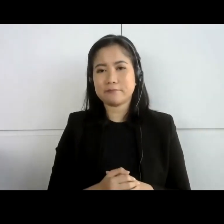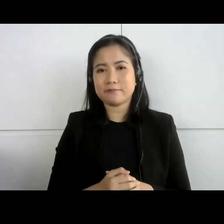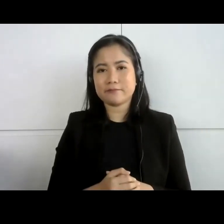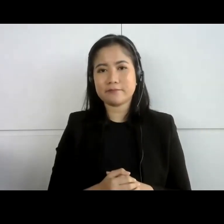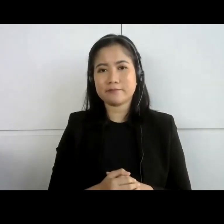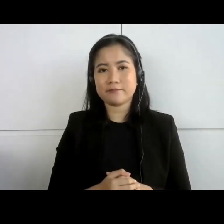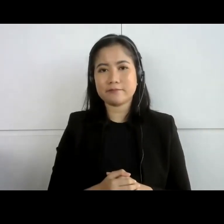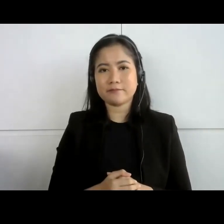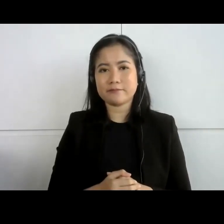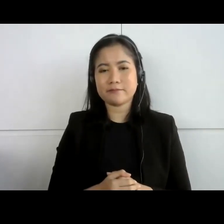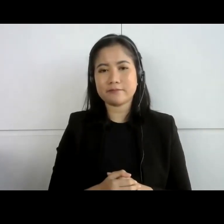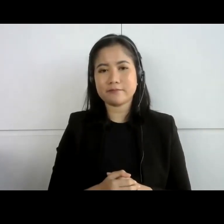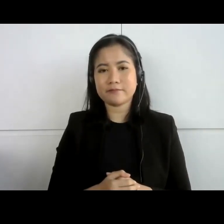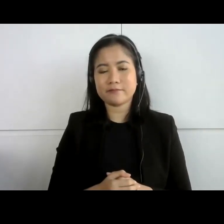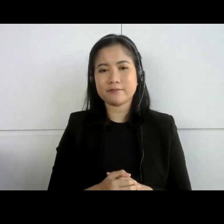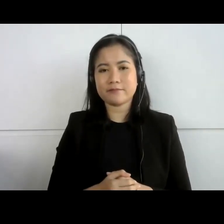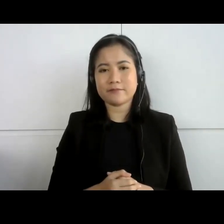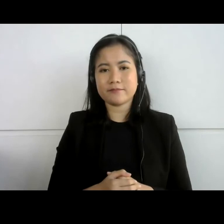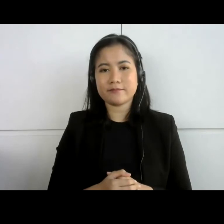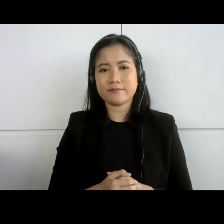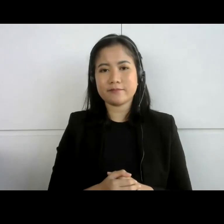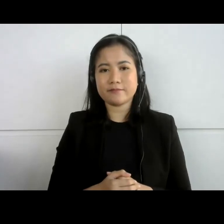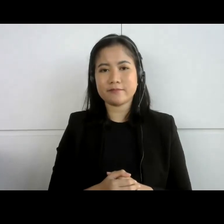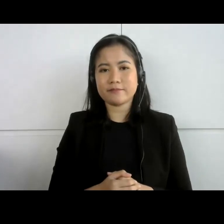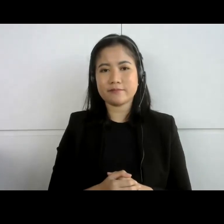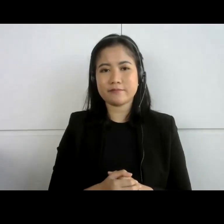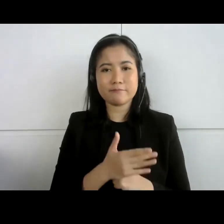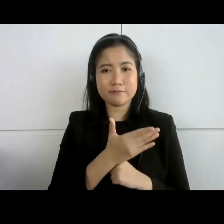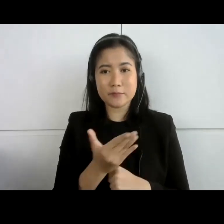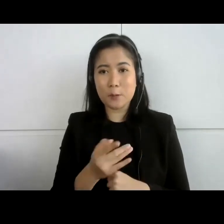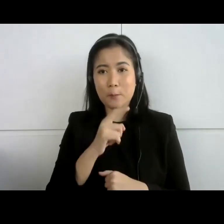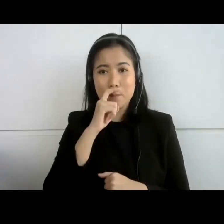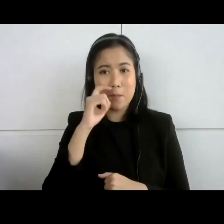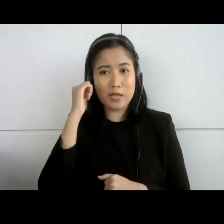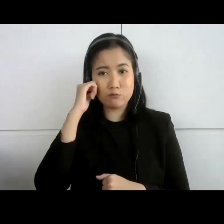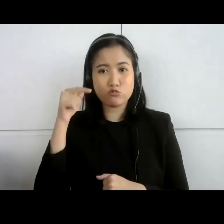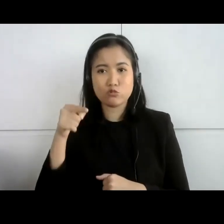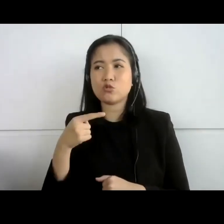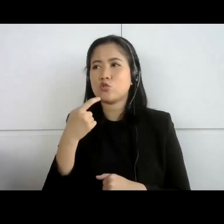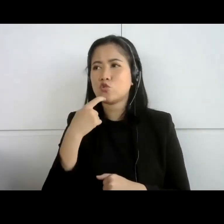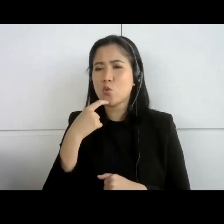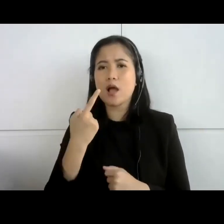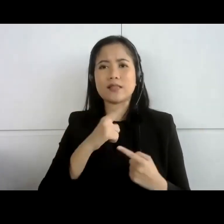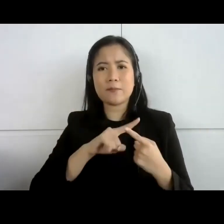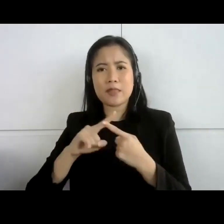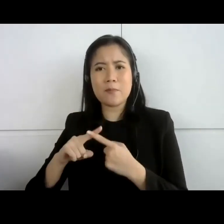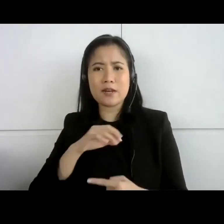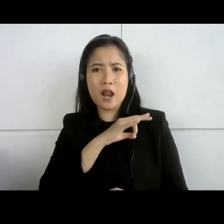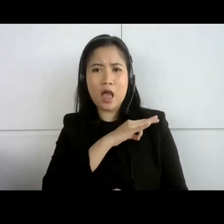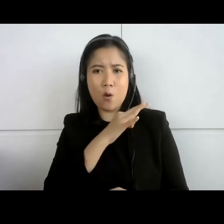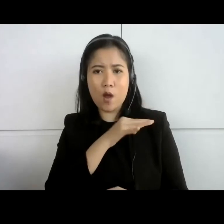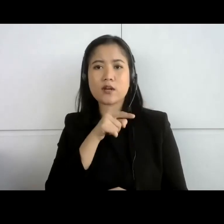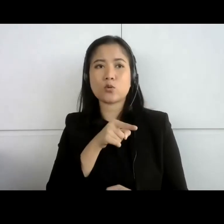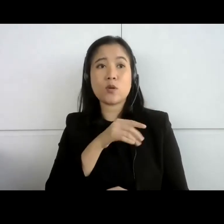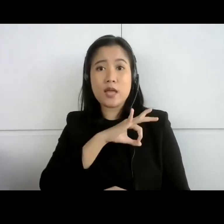Karena itu, Bapak Ibu sekalian, kaitan dengan teman-teman relawan yang semuanya itu